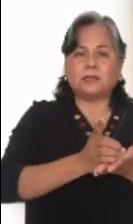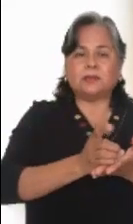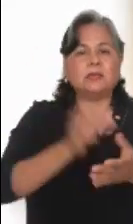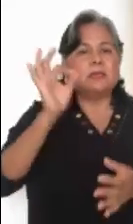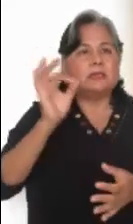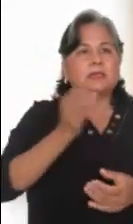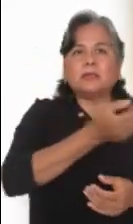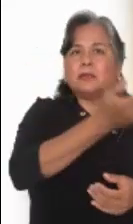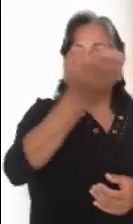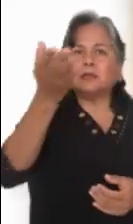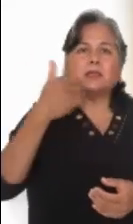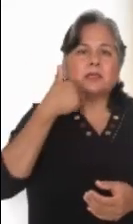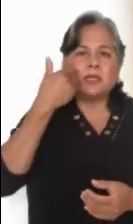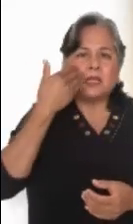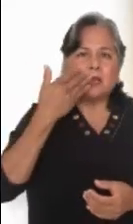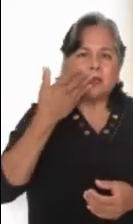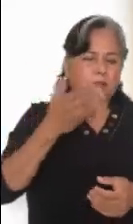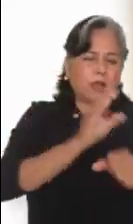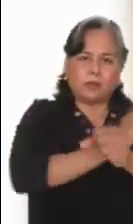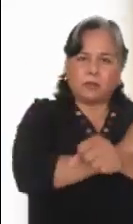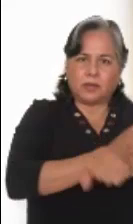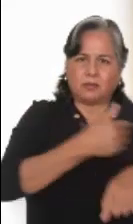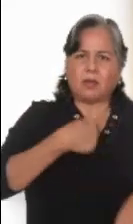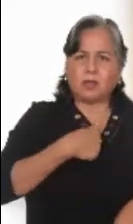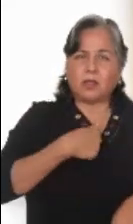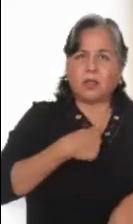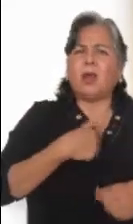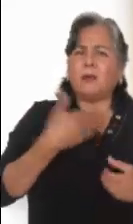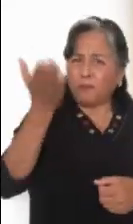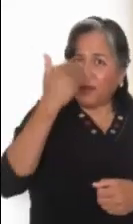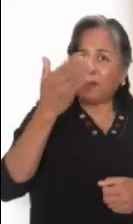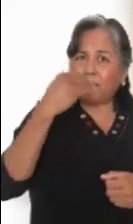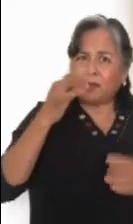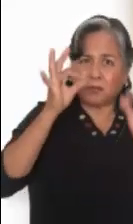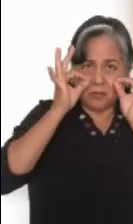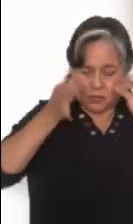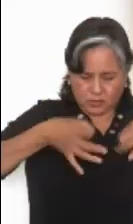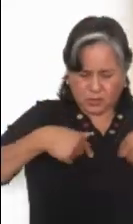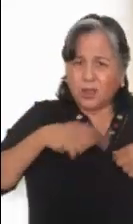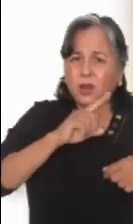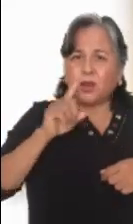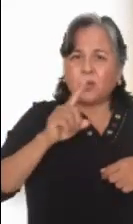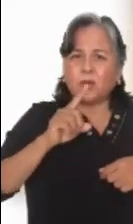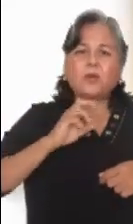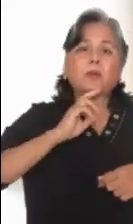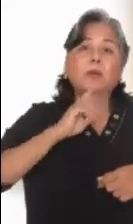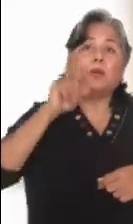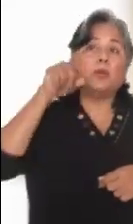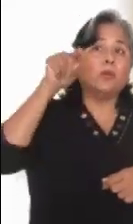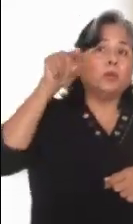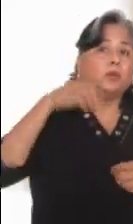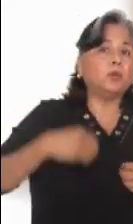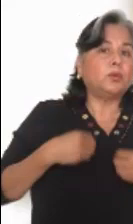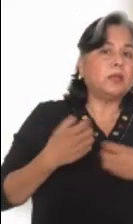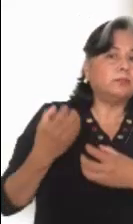Si alguno quiere acompañarme, que no se busque a sí mismo, que tome la cruz de cada día y que